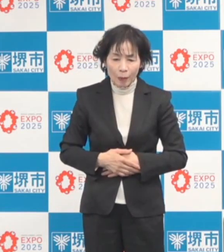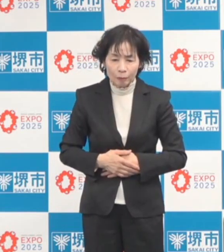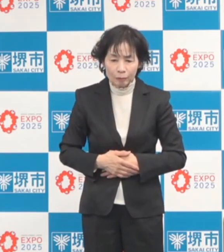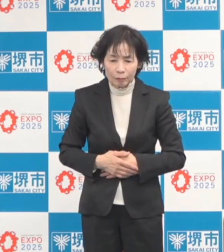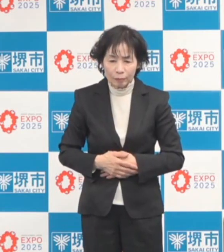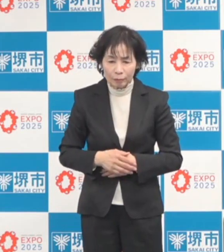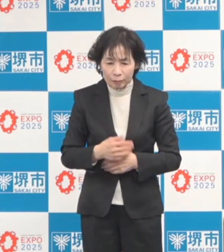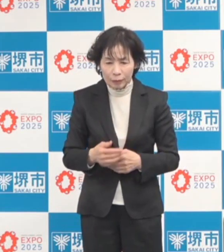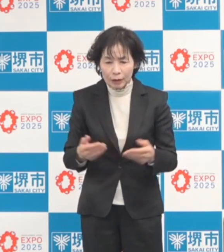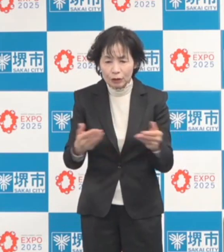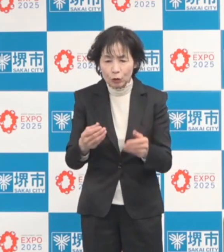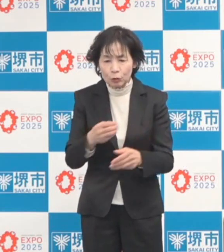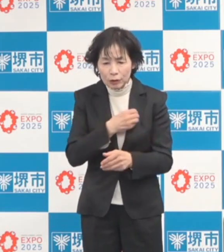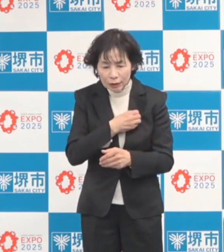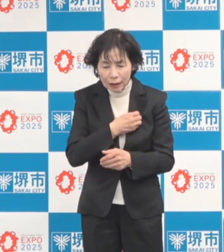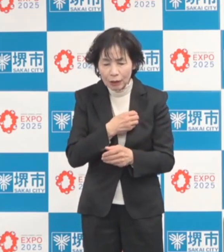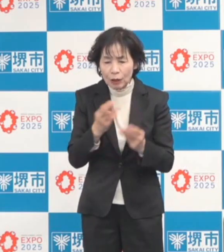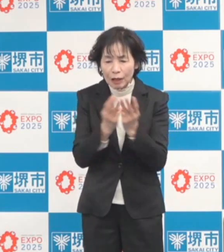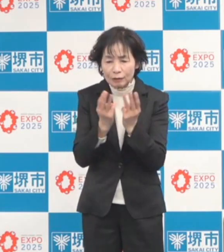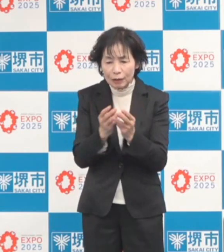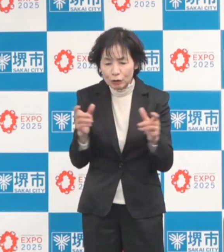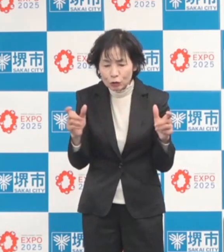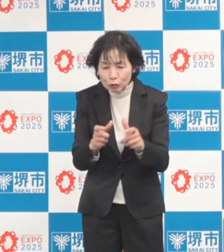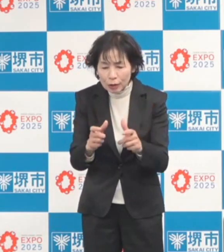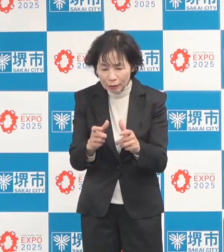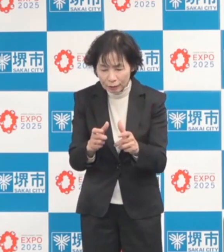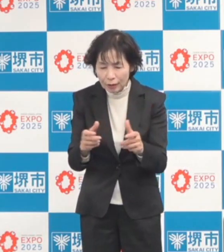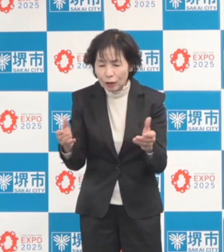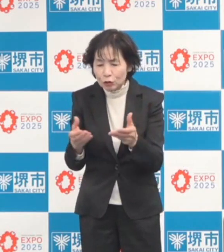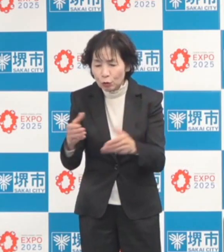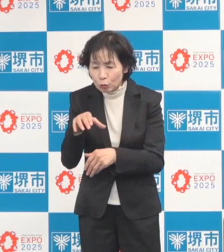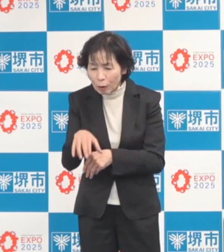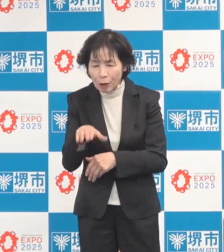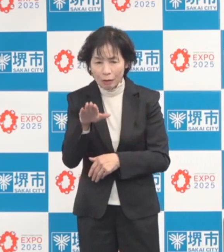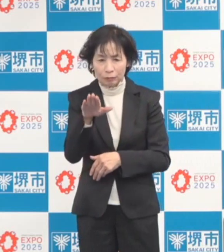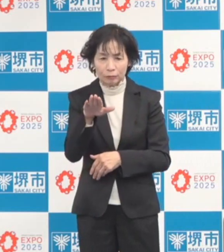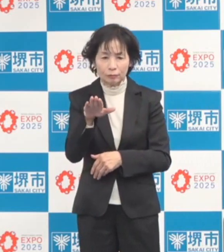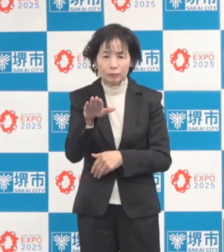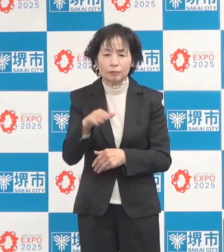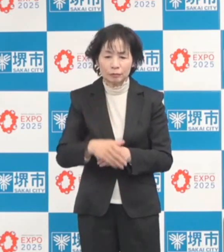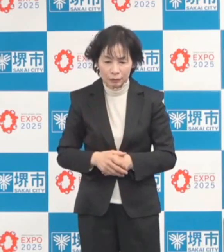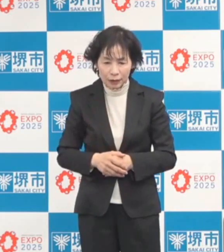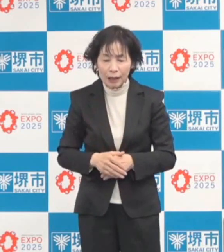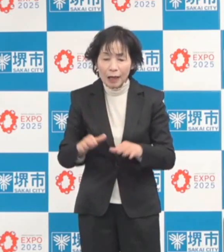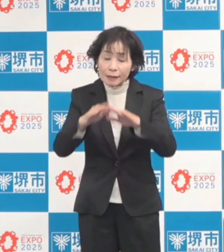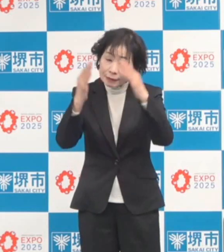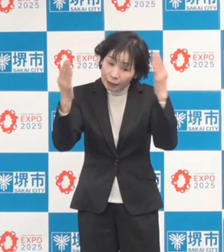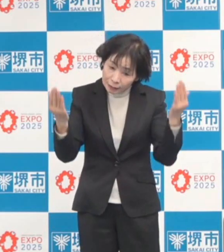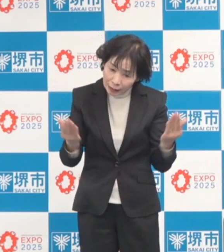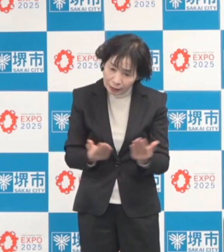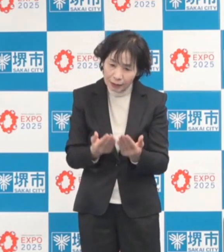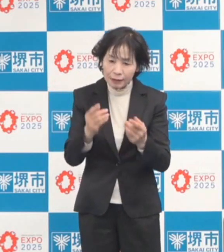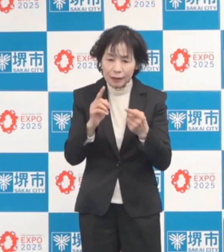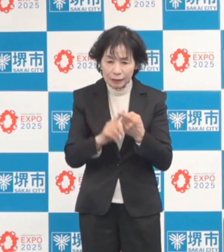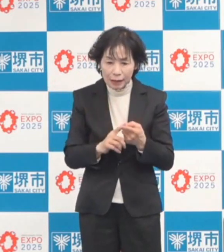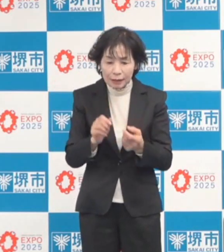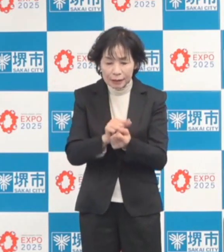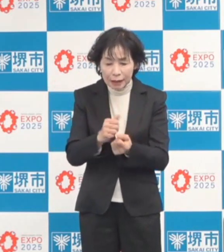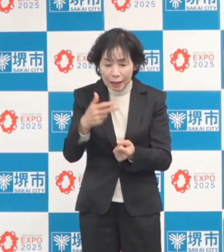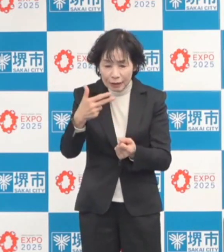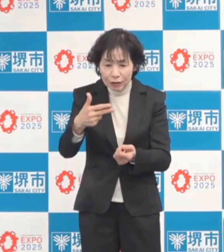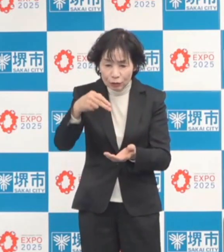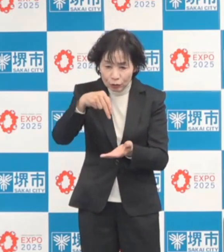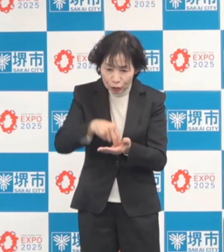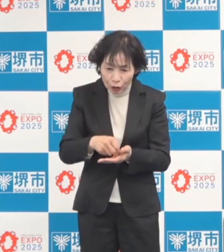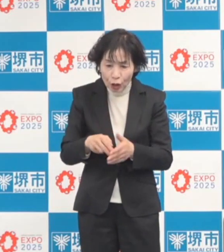大変職員が少ない中でですね、苦労している職場もありますので、全体的なこの堺市としての行政サ